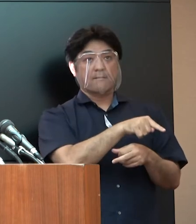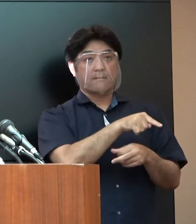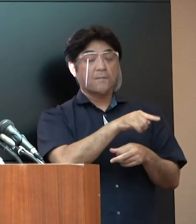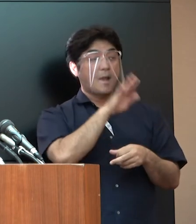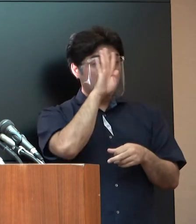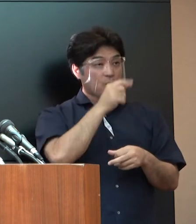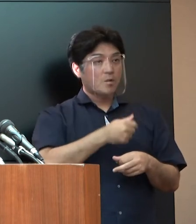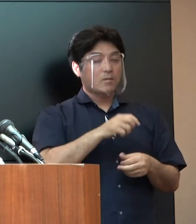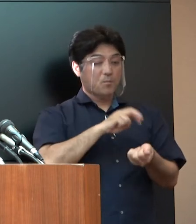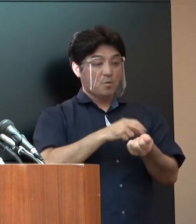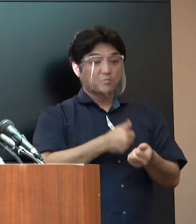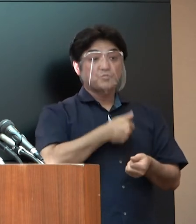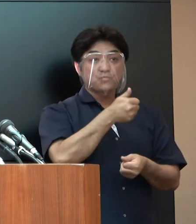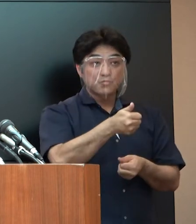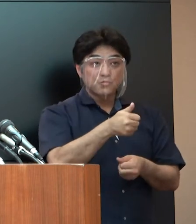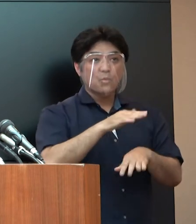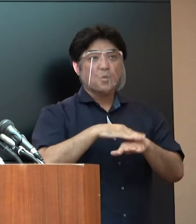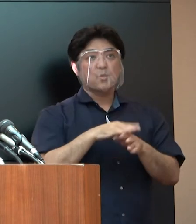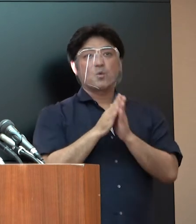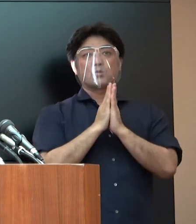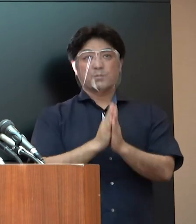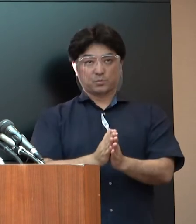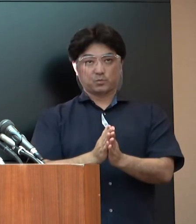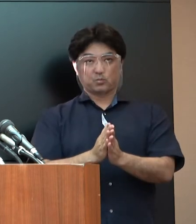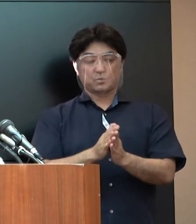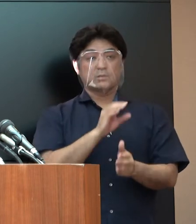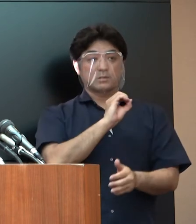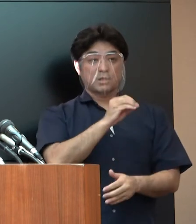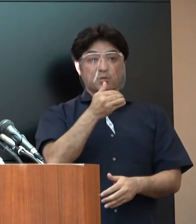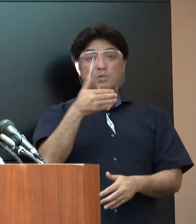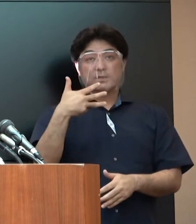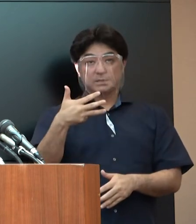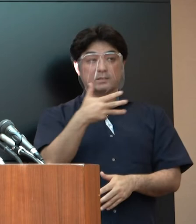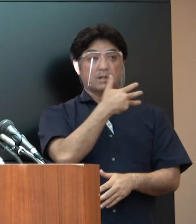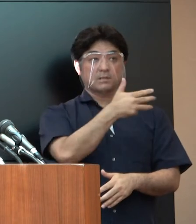受診等の案内を受けていただきたいと思います。コールセンターは